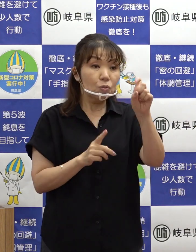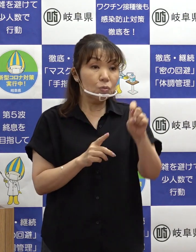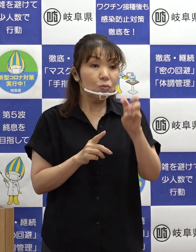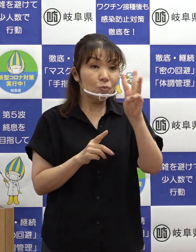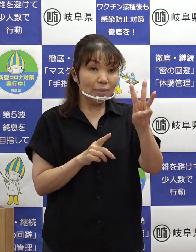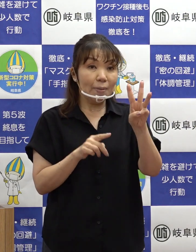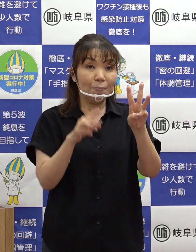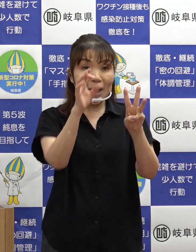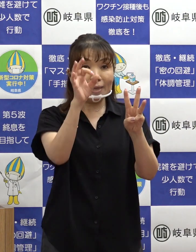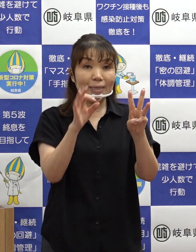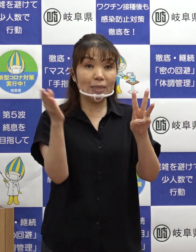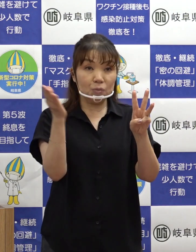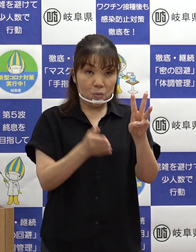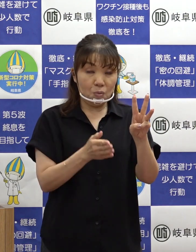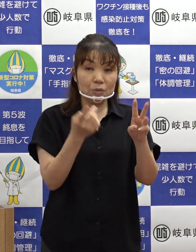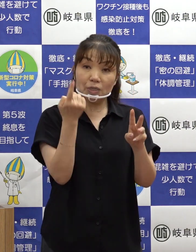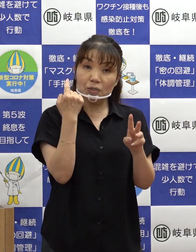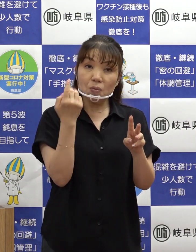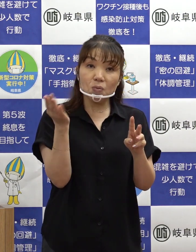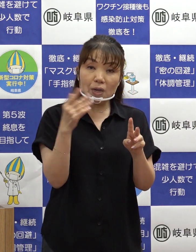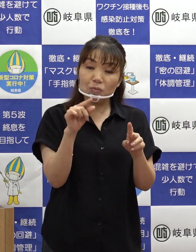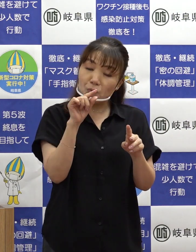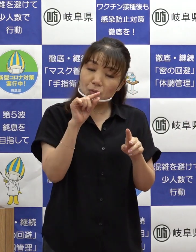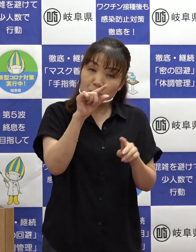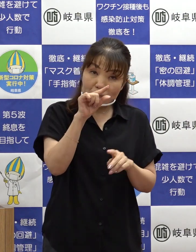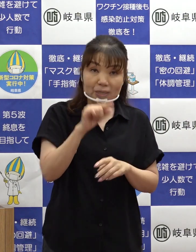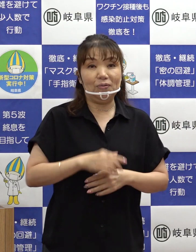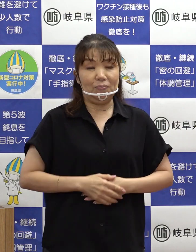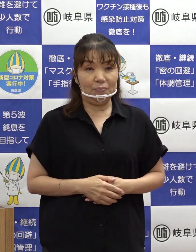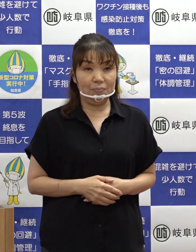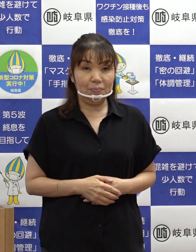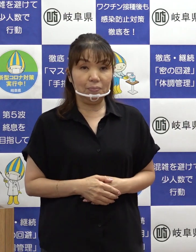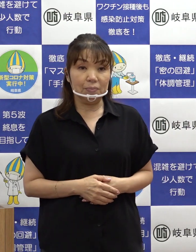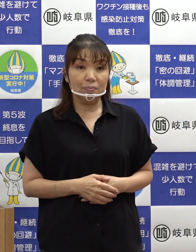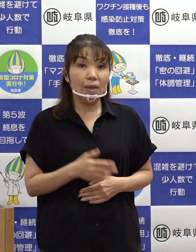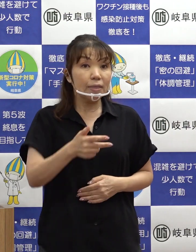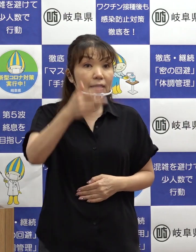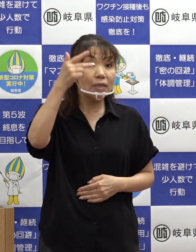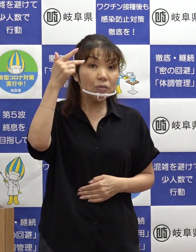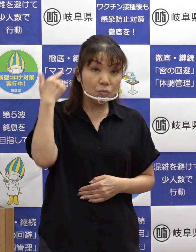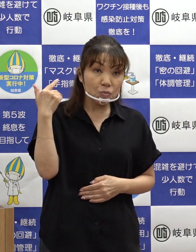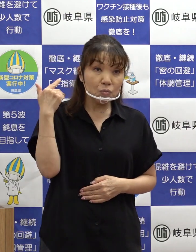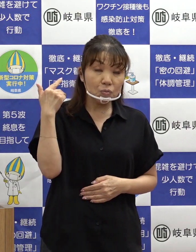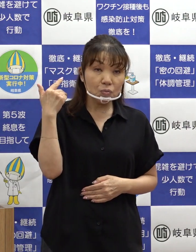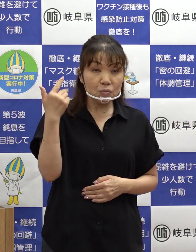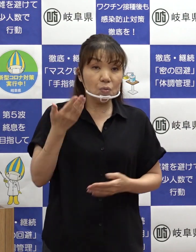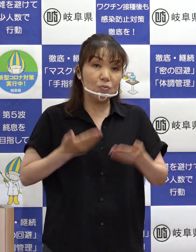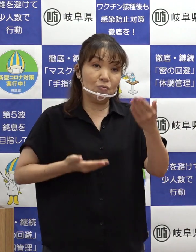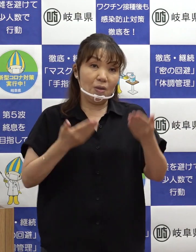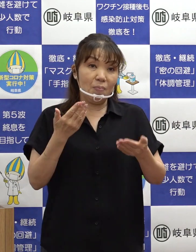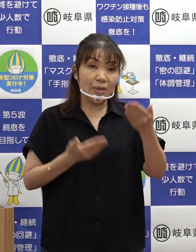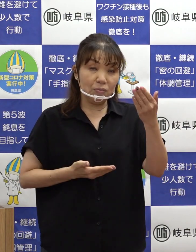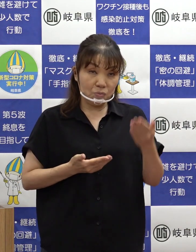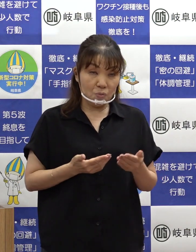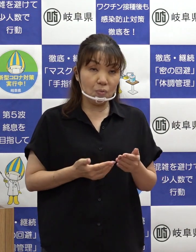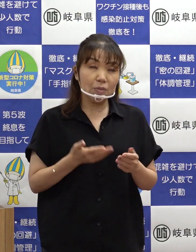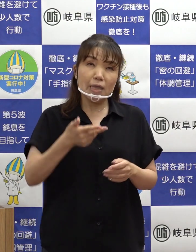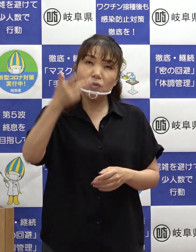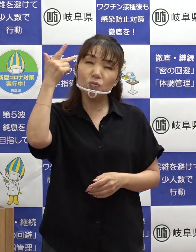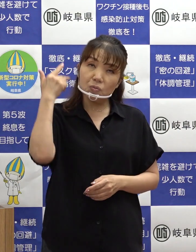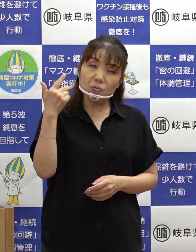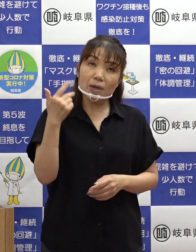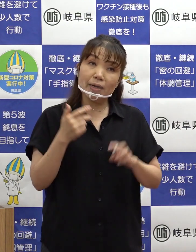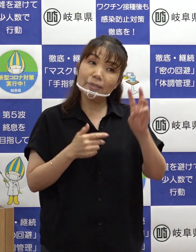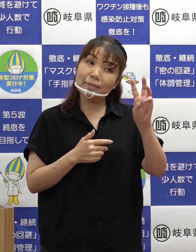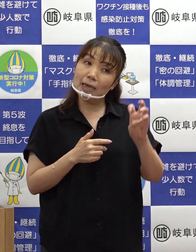13.04 ということで、昨日より少し増えております。先週から、先週が確か